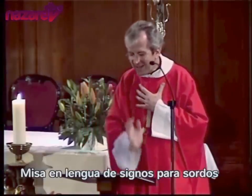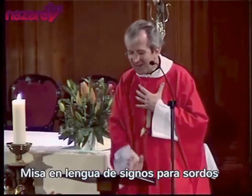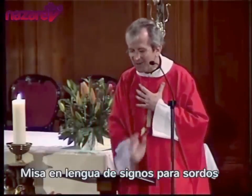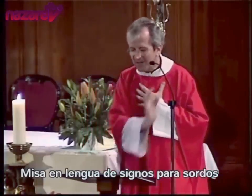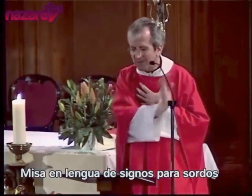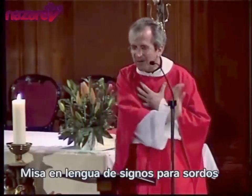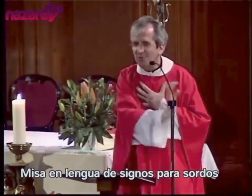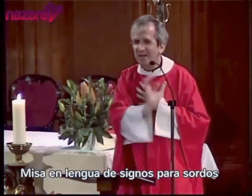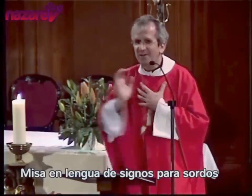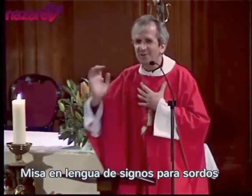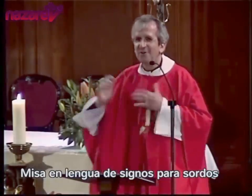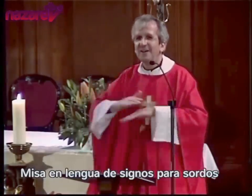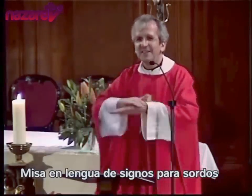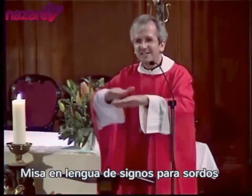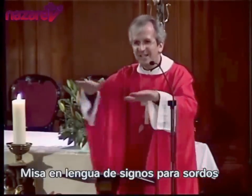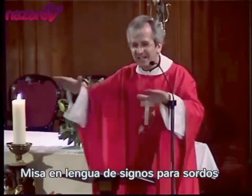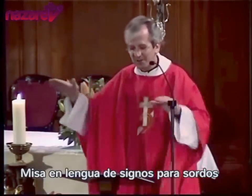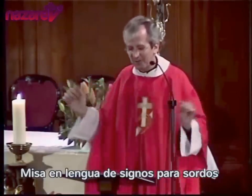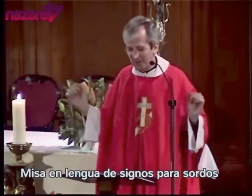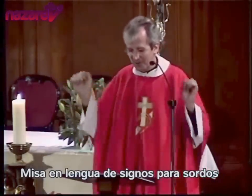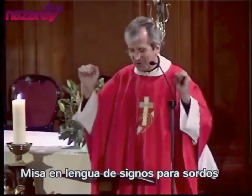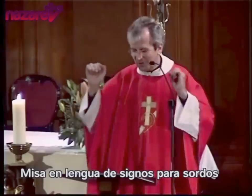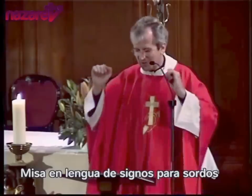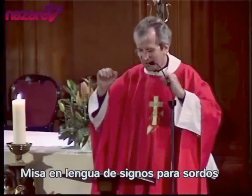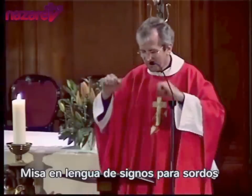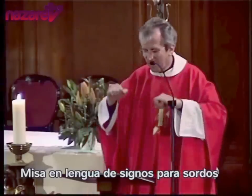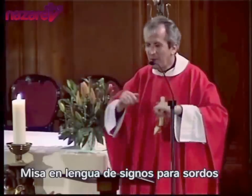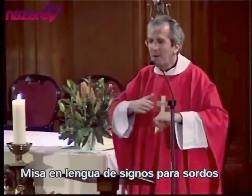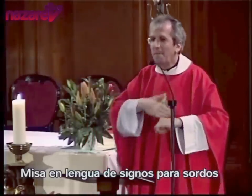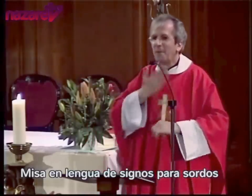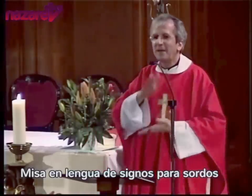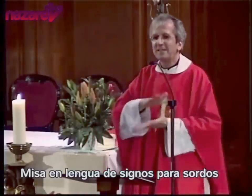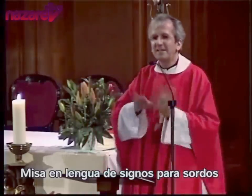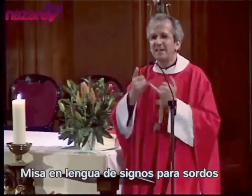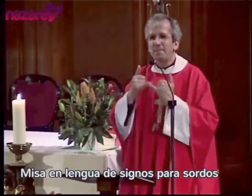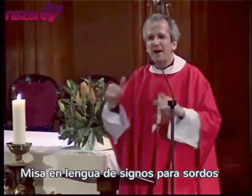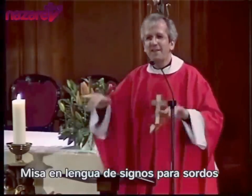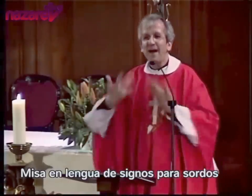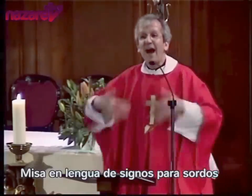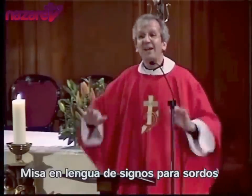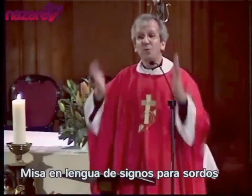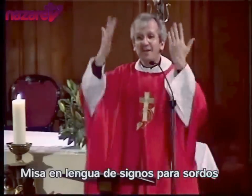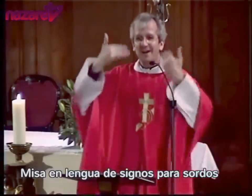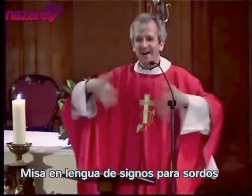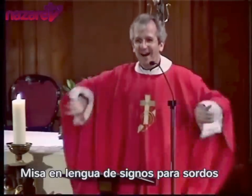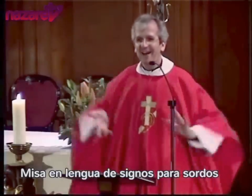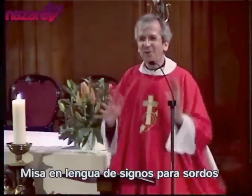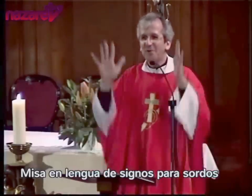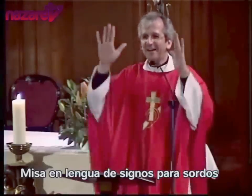Padre, Hijo y Espíritu Santo, descienda sobre vosotros. Amén. Podéis ir en paz.